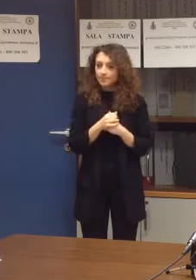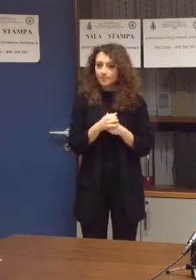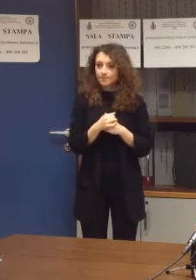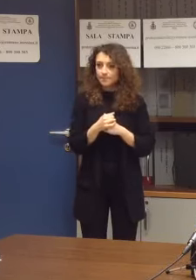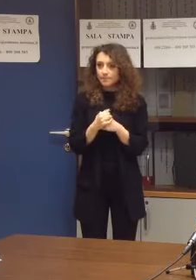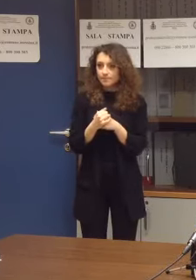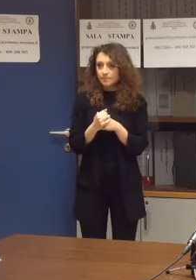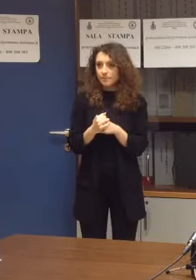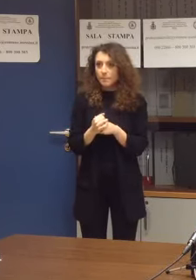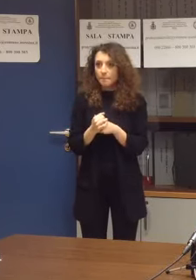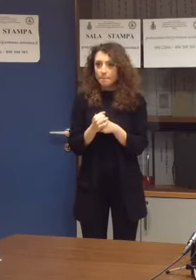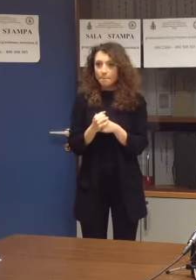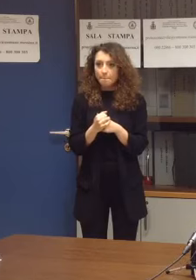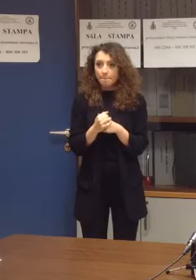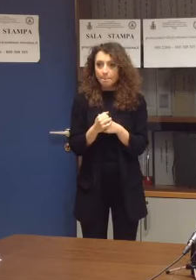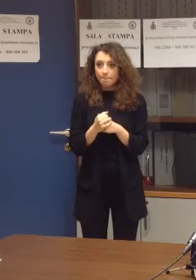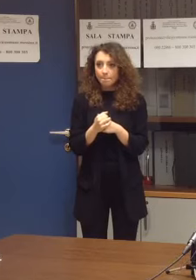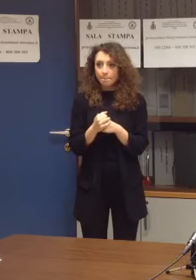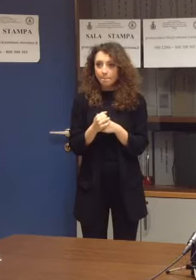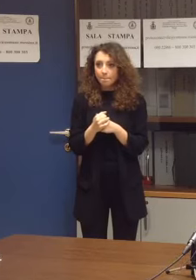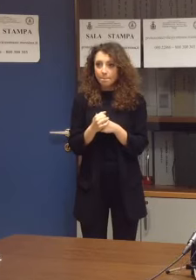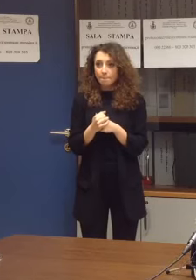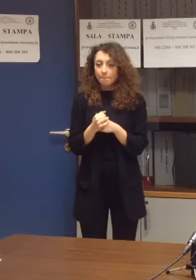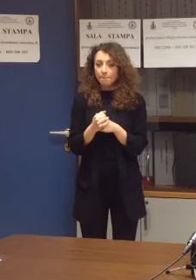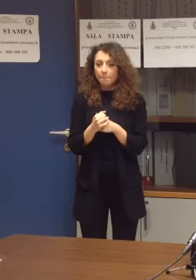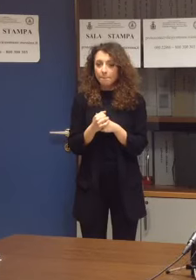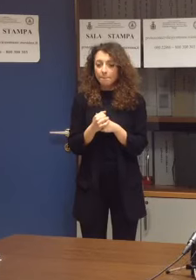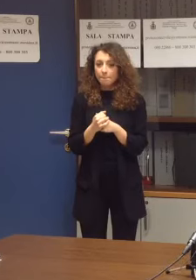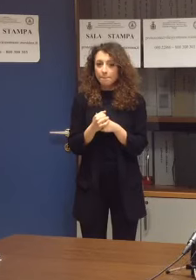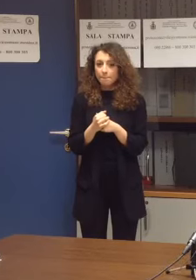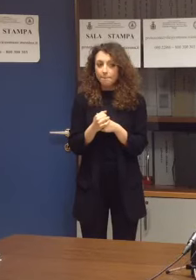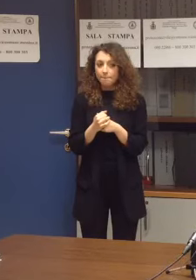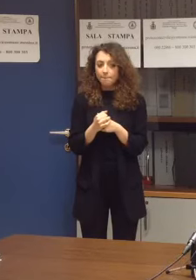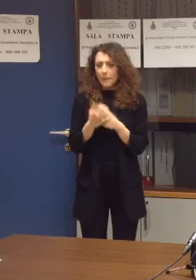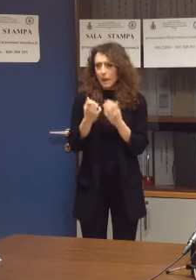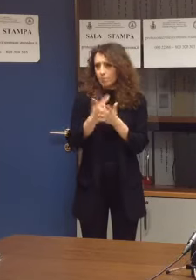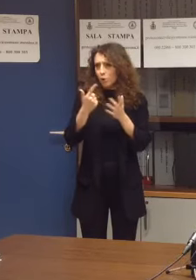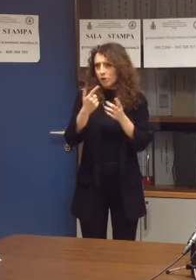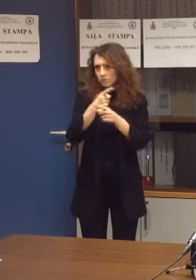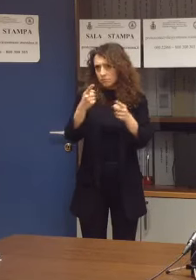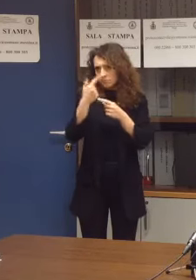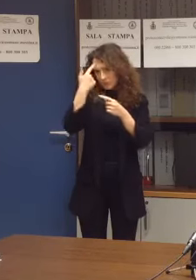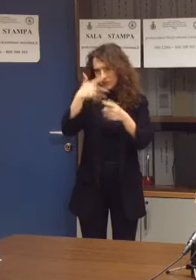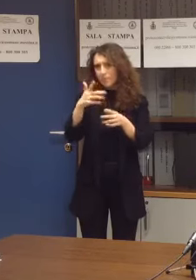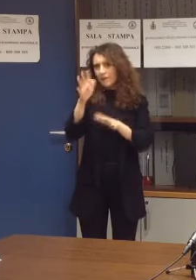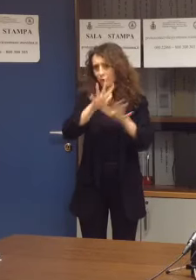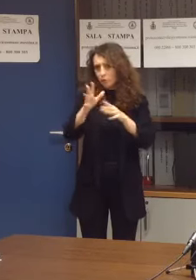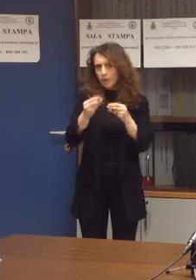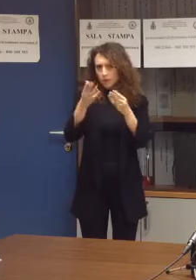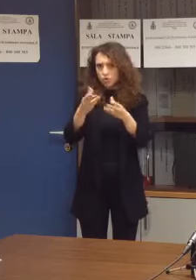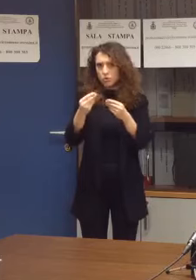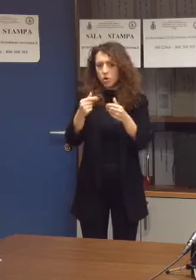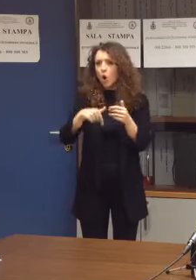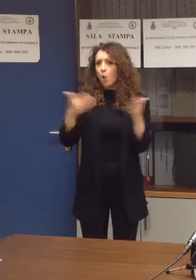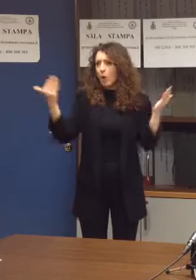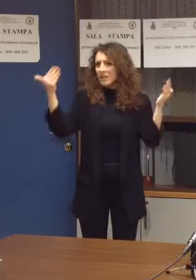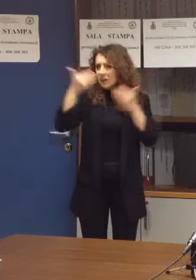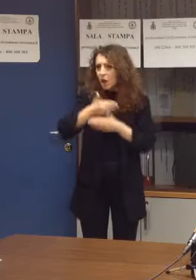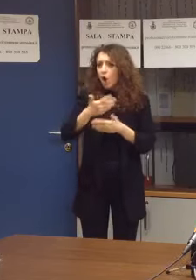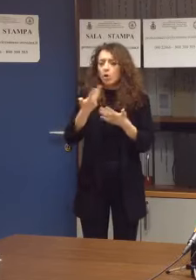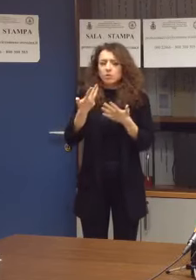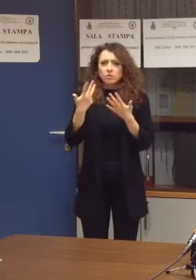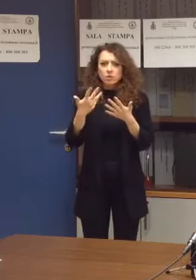importante sapere come stanno le cose, ma ci ritorneremo. Questo già è il primo risultato dello studio che stanotte abbiamo fatto in